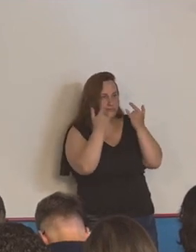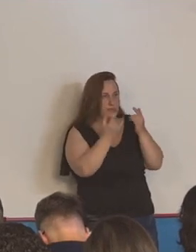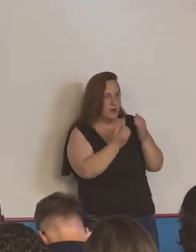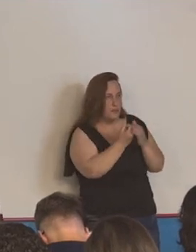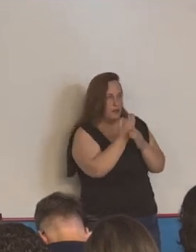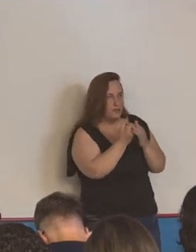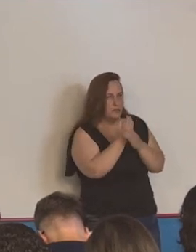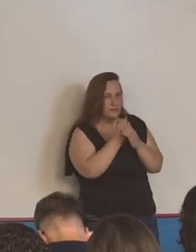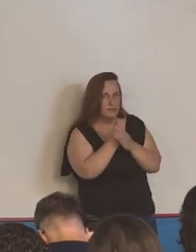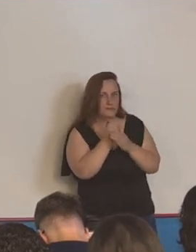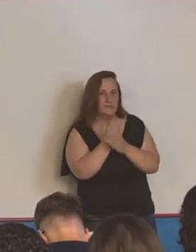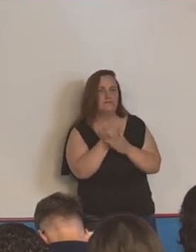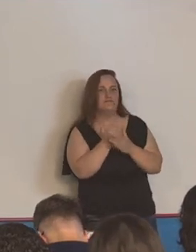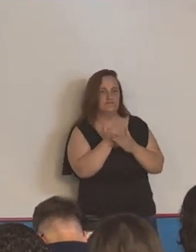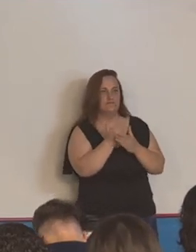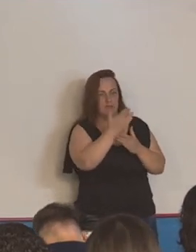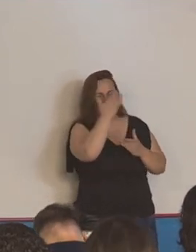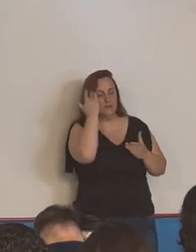e com isso